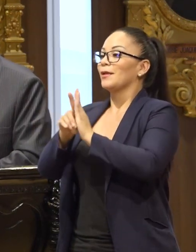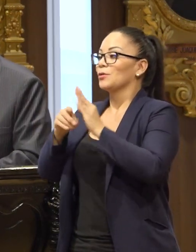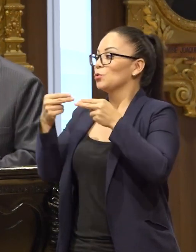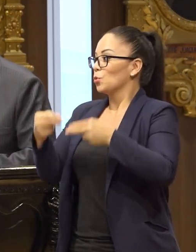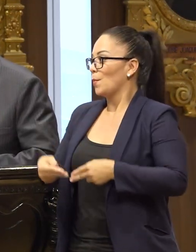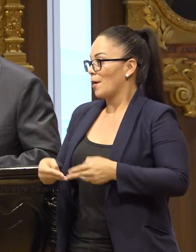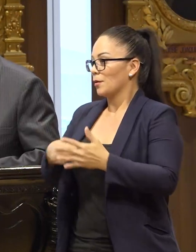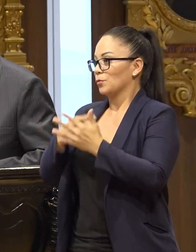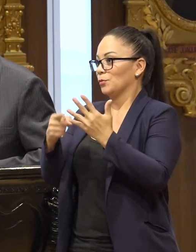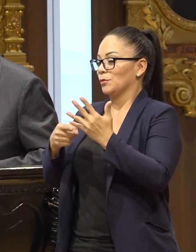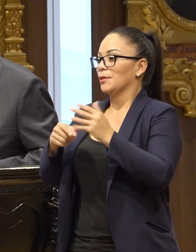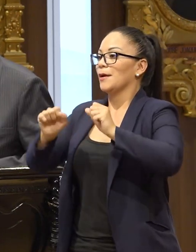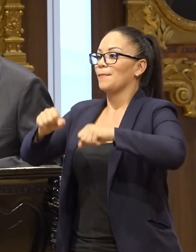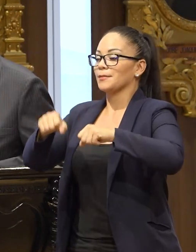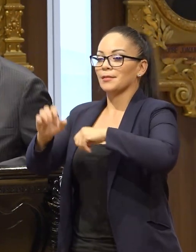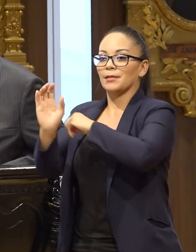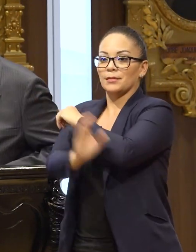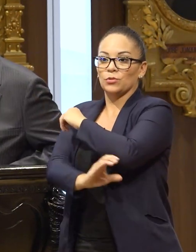capacidades